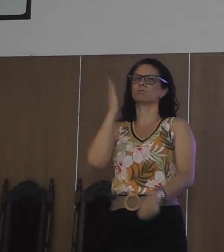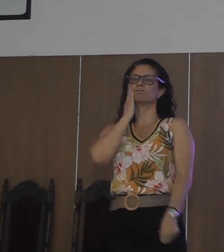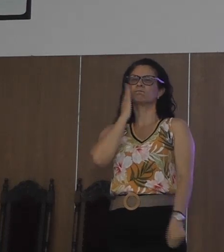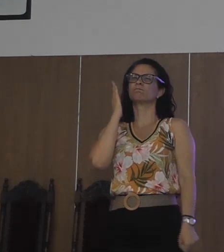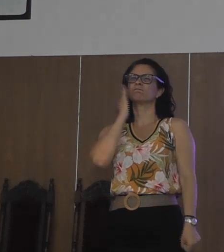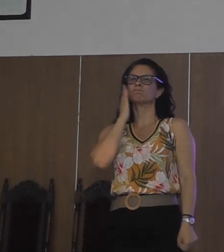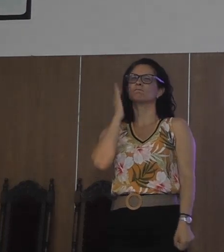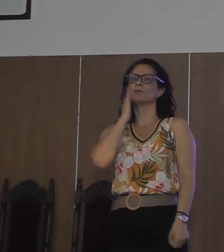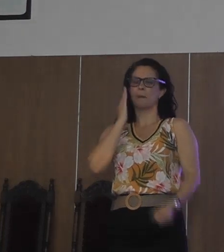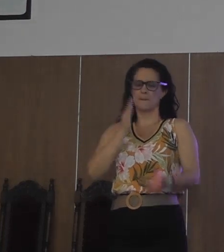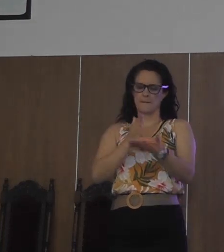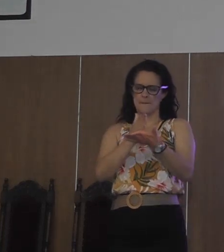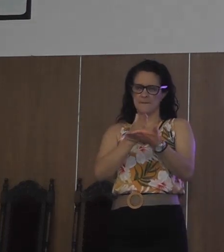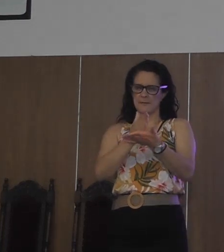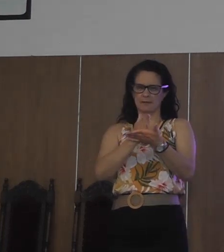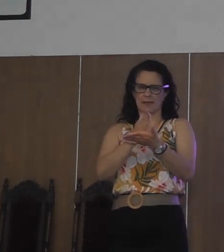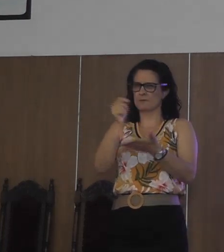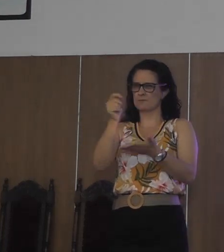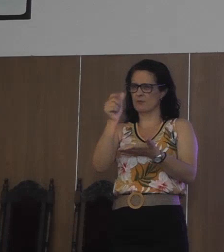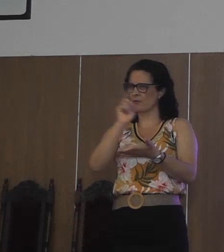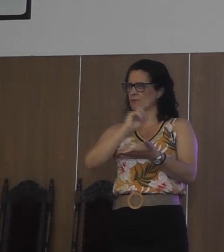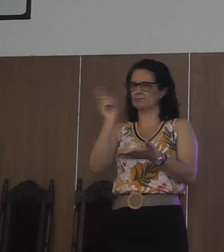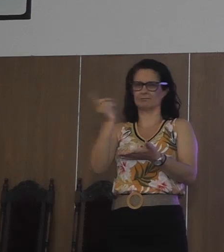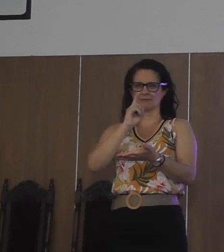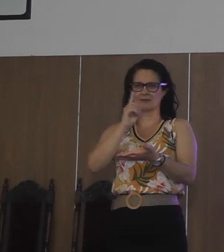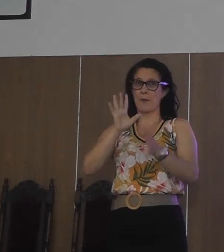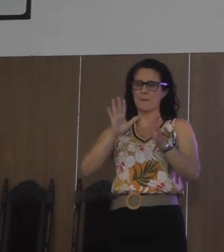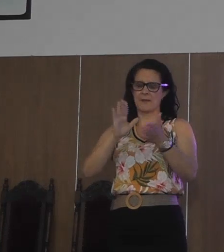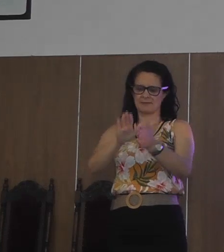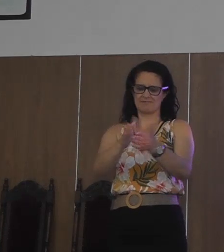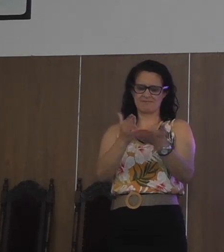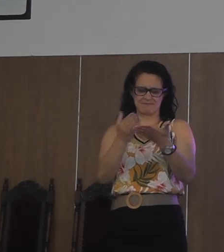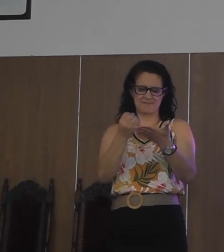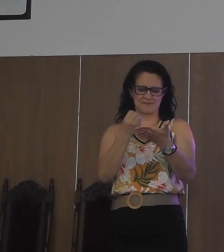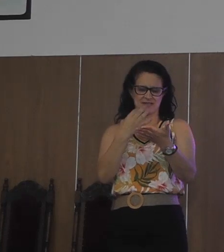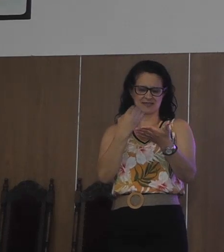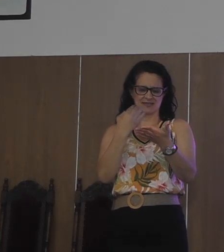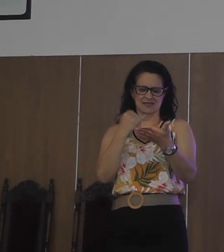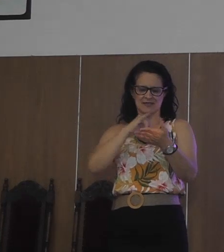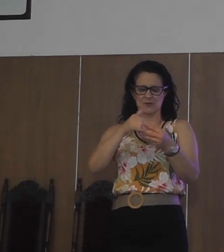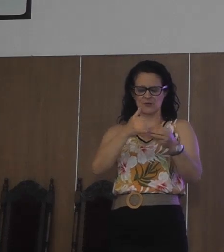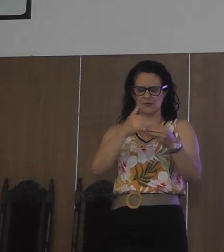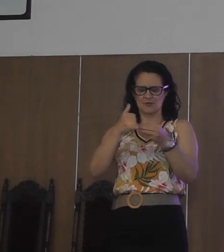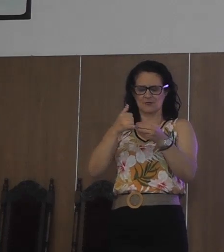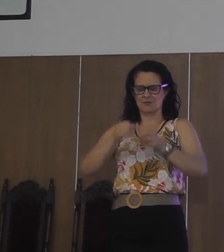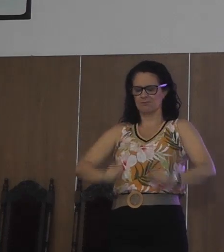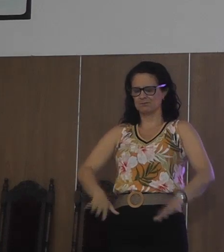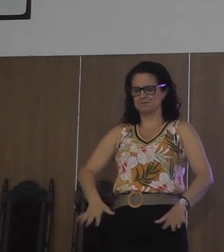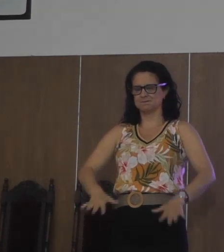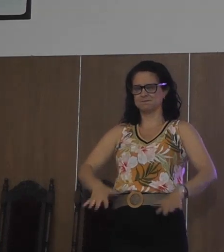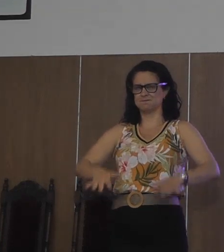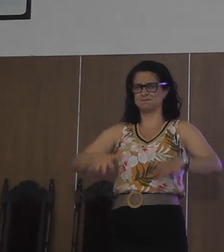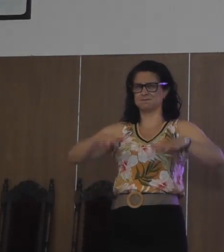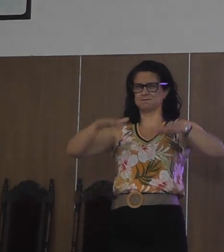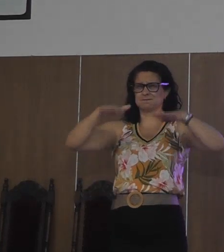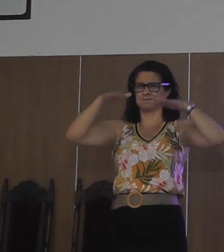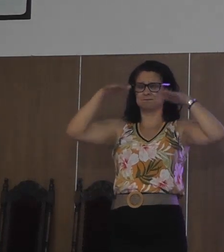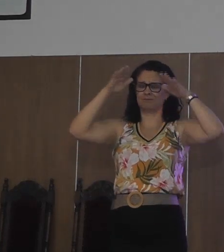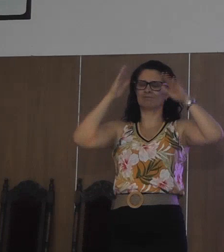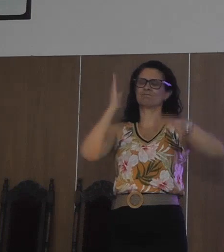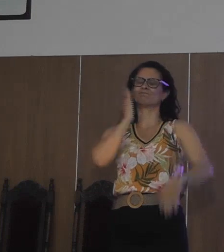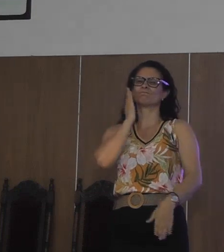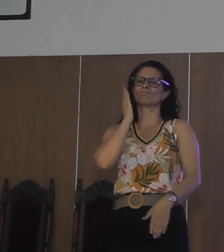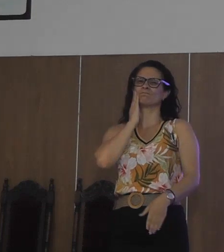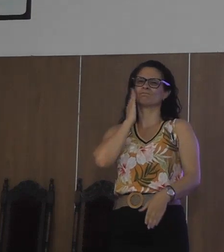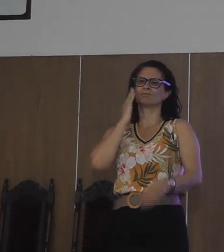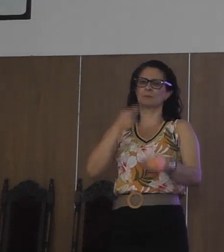pela metade, não um pouco, mas a palavra diz que ele foi cheio do espírito de sabedoria. Em Números, a Bíblia